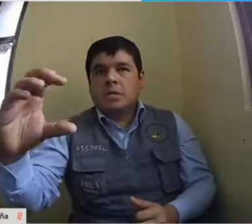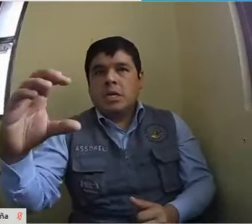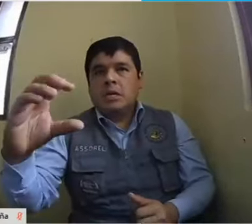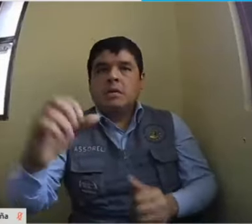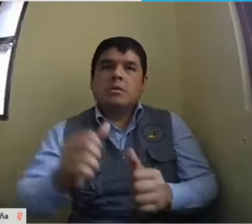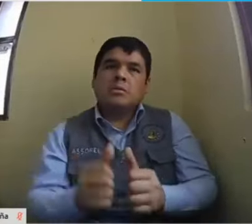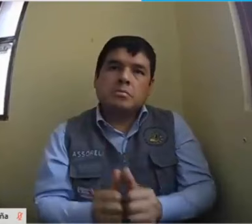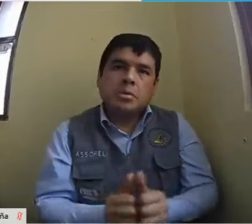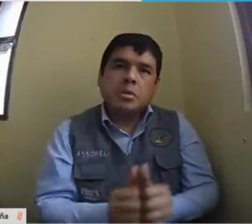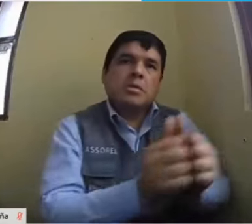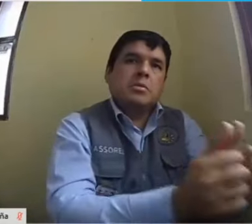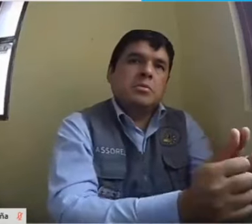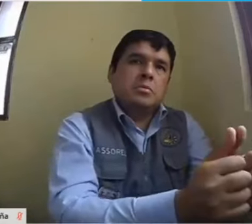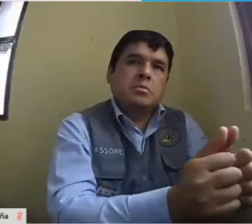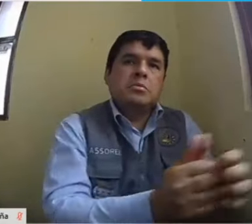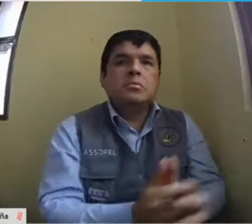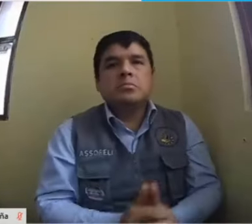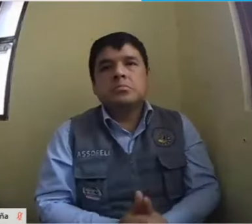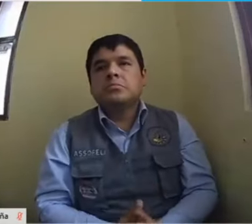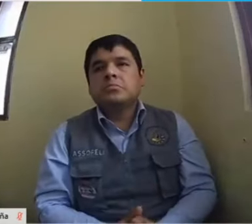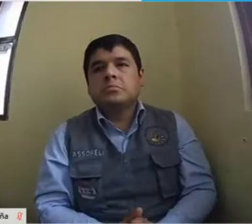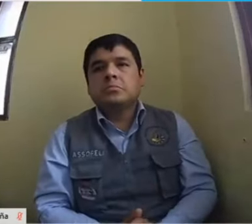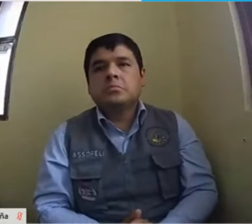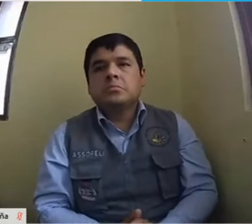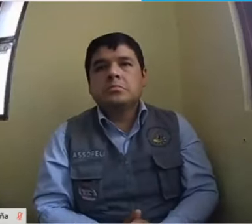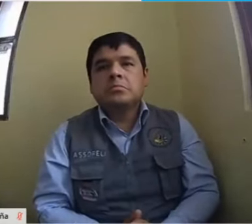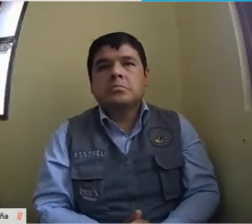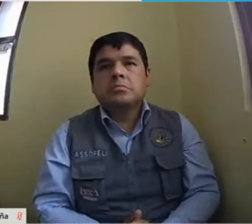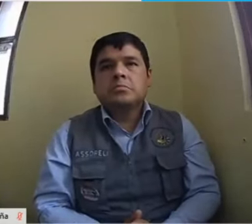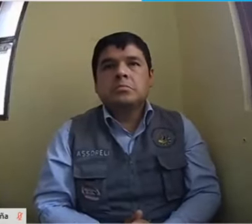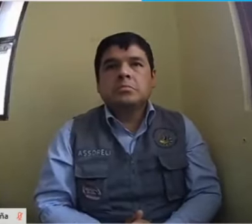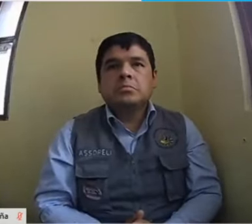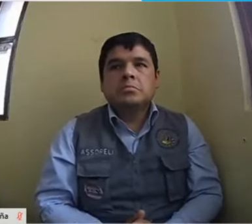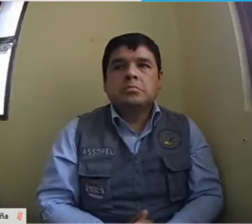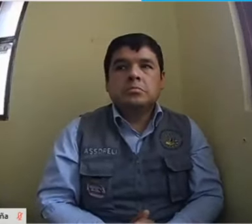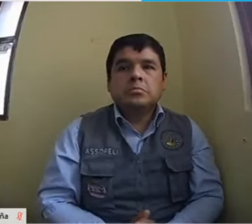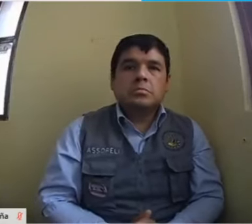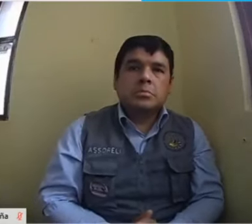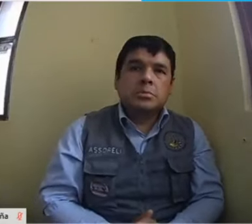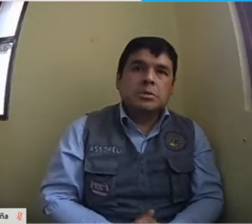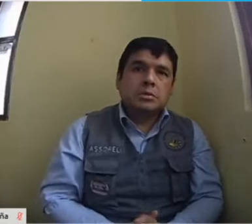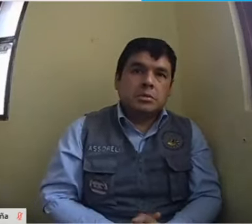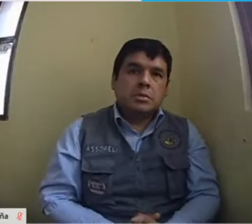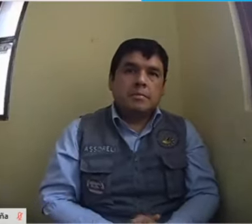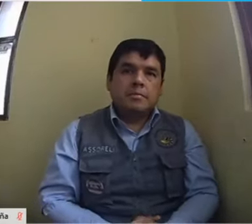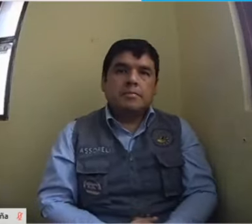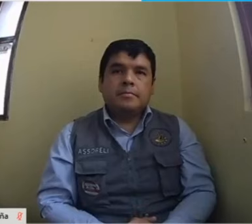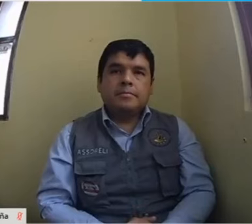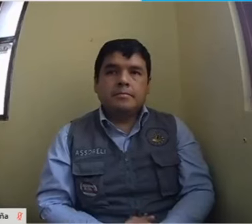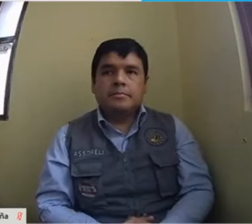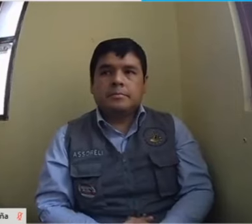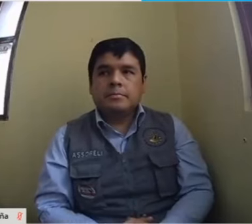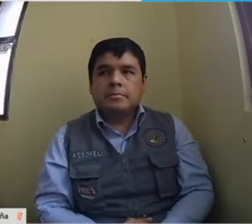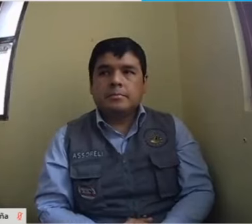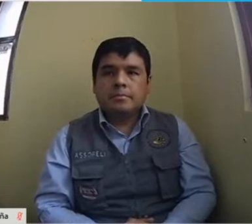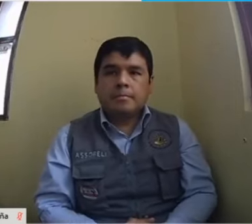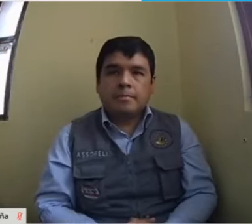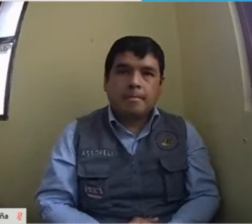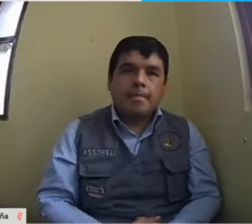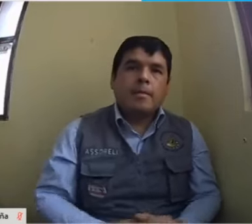C y salen. Si quieren decir compañero, compañero, compañera, compañero, puede agregarse el género también.